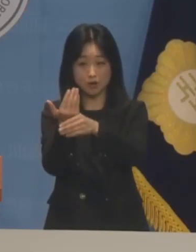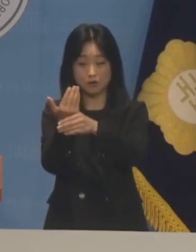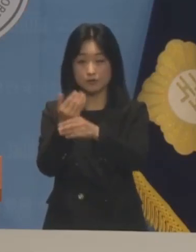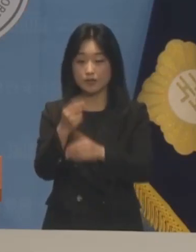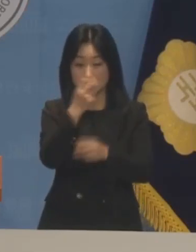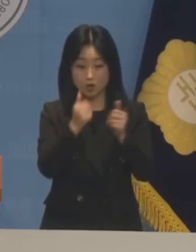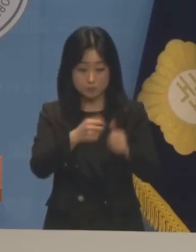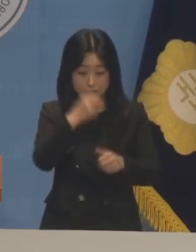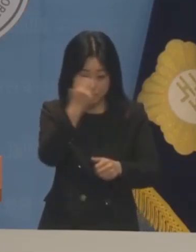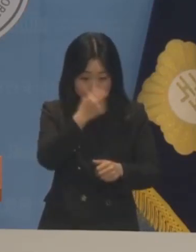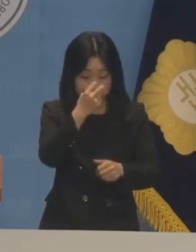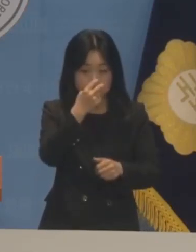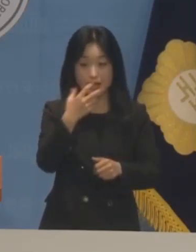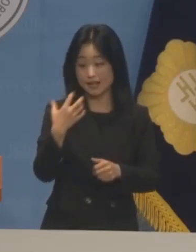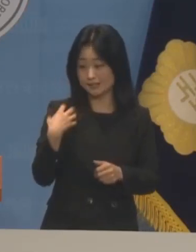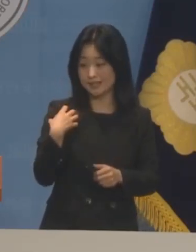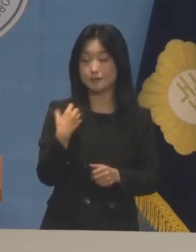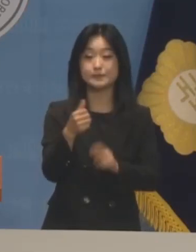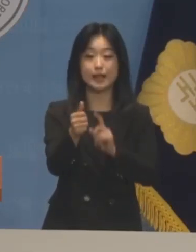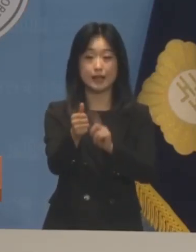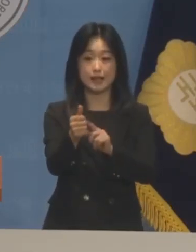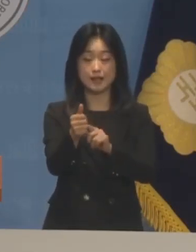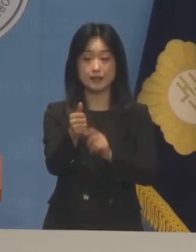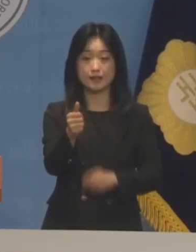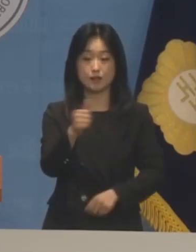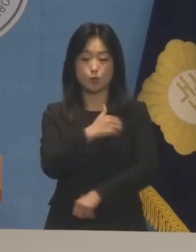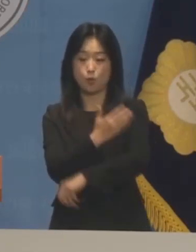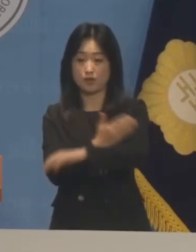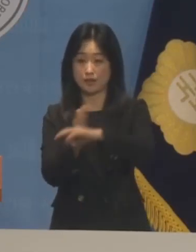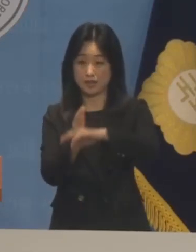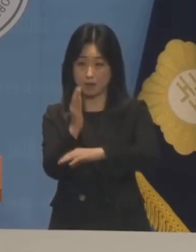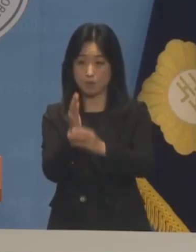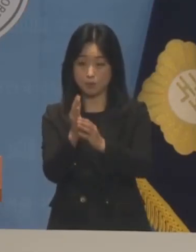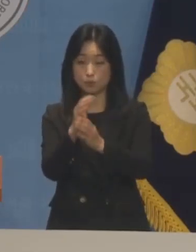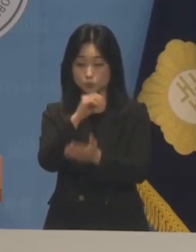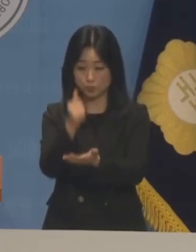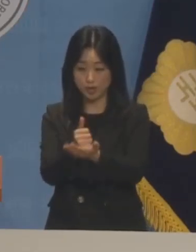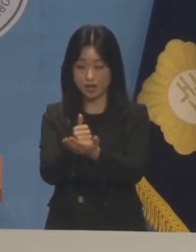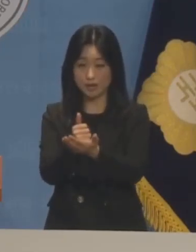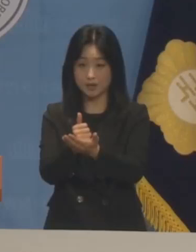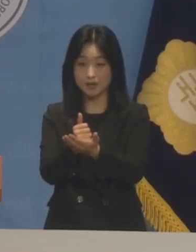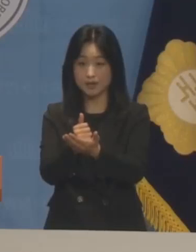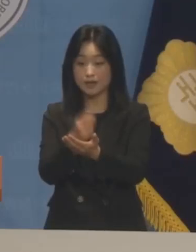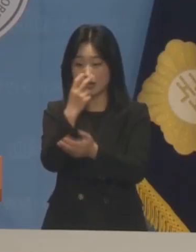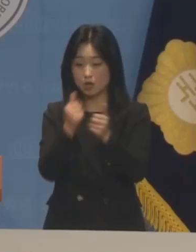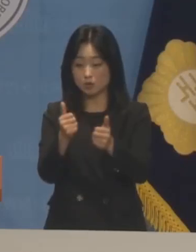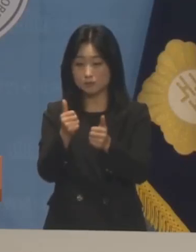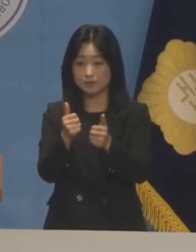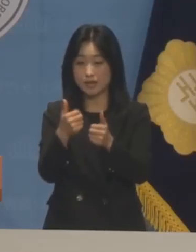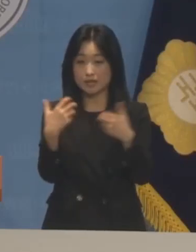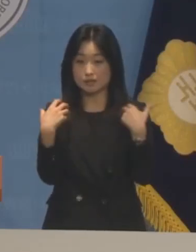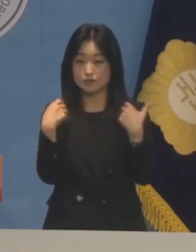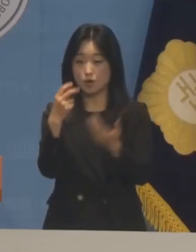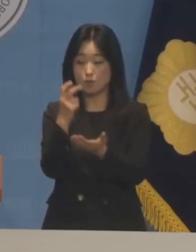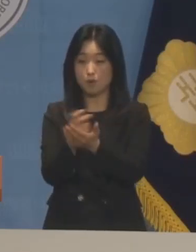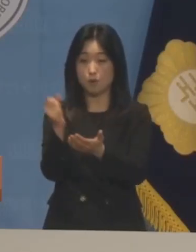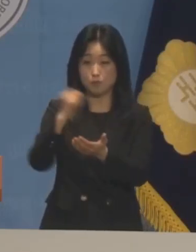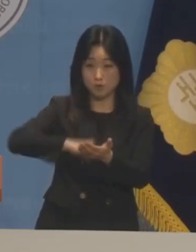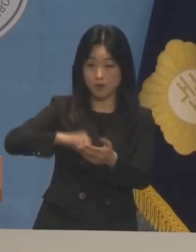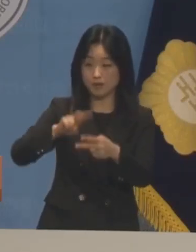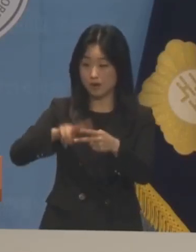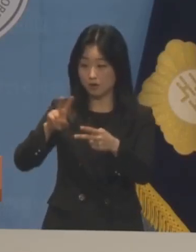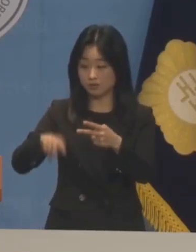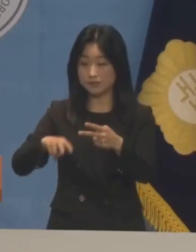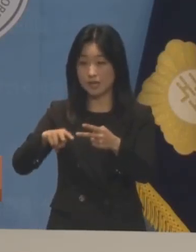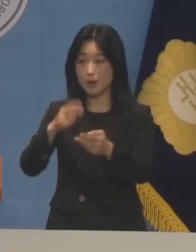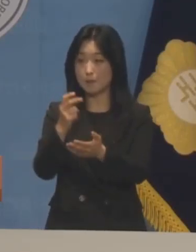수사 책임자에 대한 직권남용, 검찰청법 및 형사소송법 위반 혐의